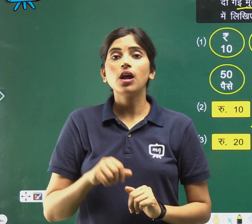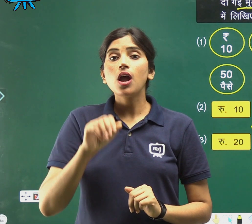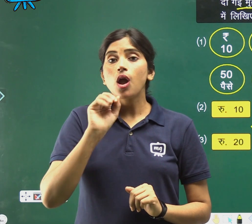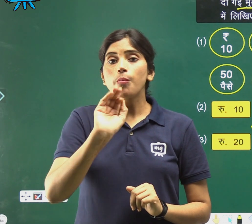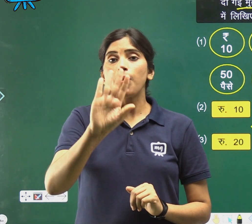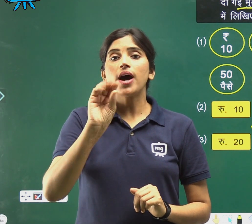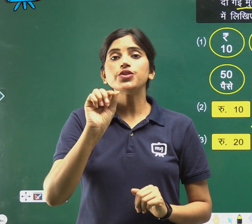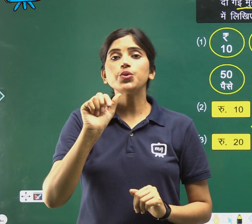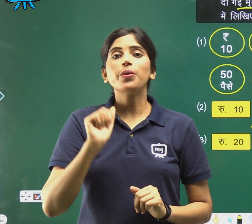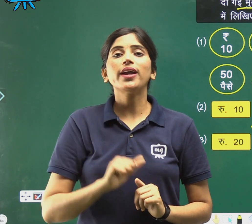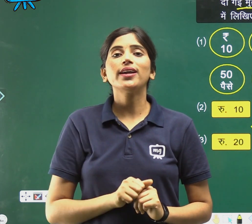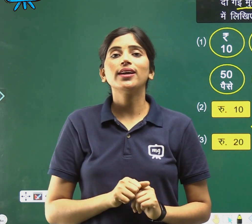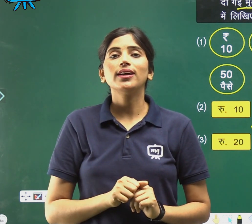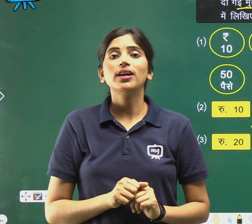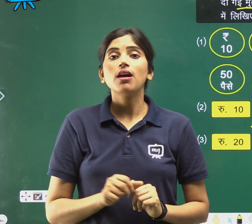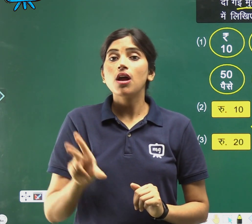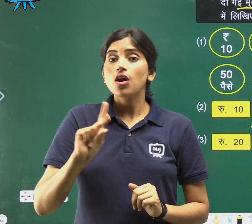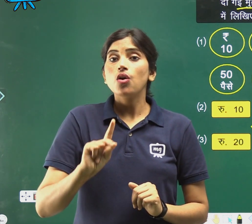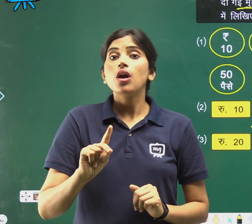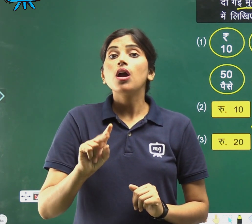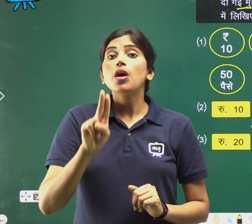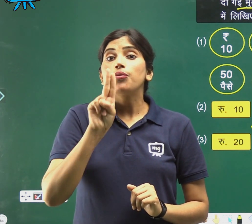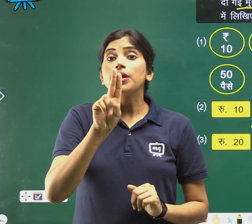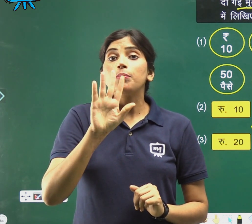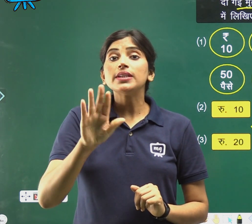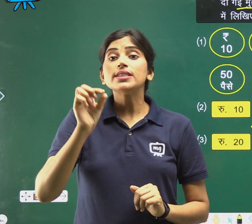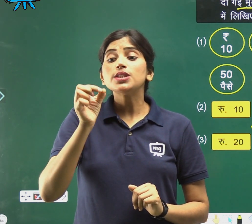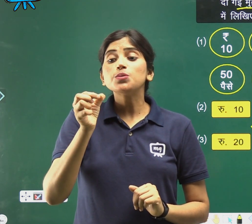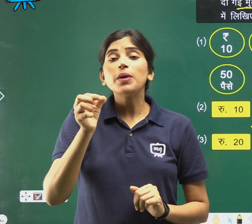5 रुपए, फिर 25 पैसे।